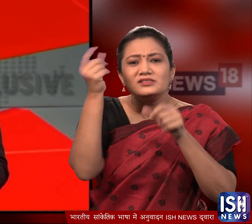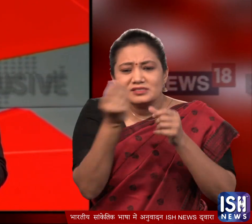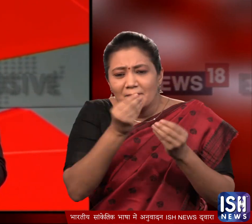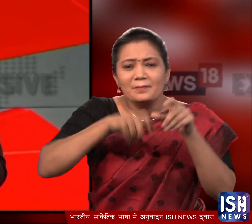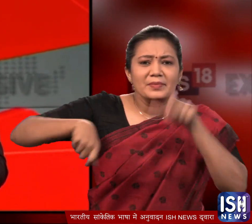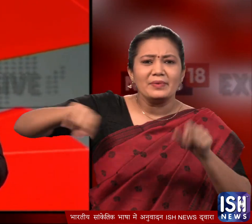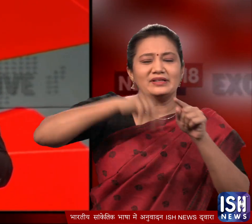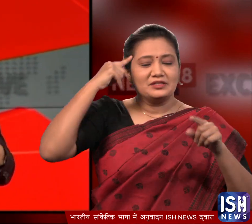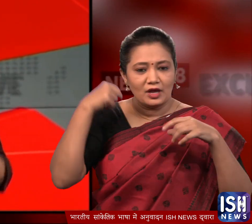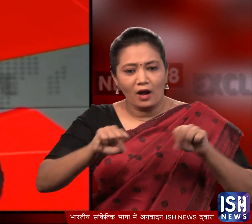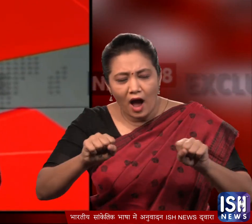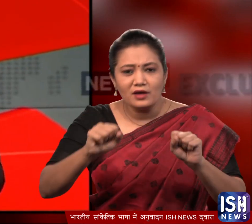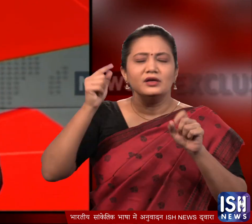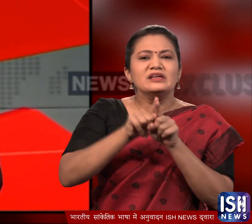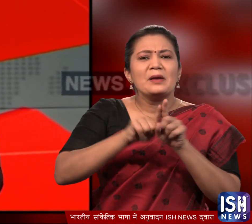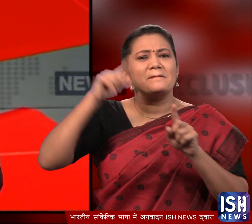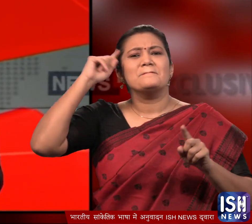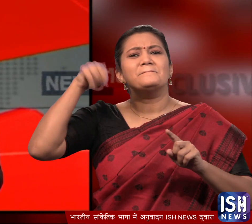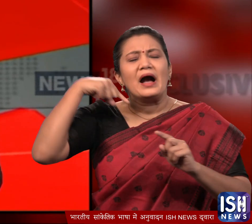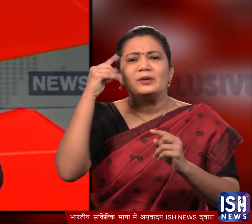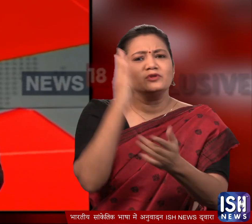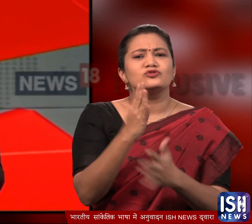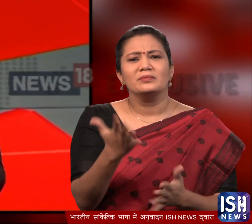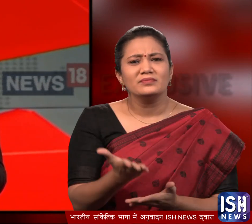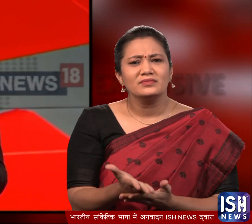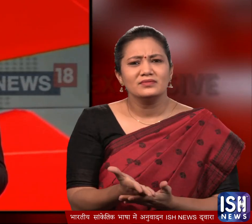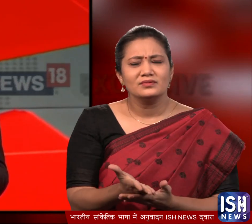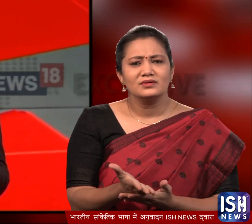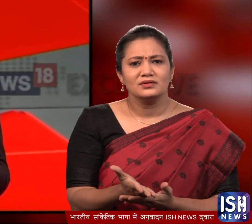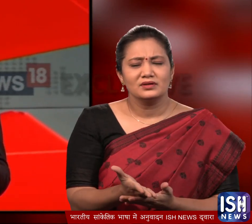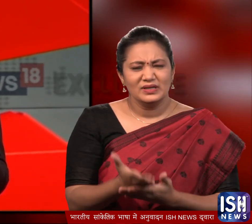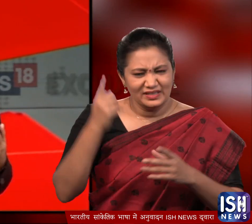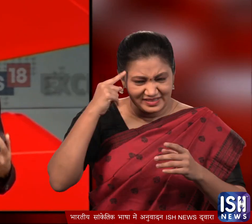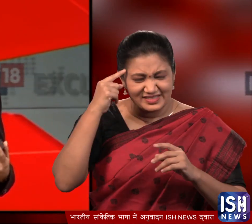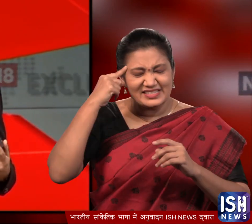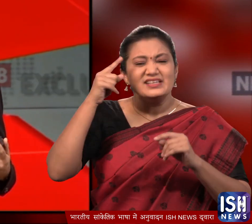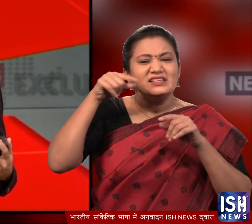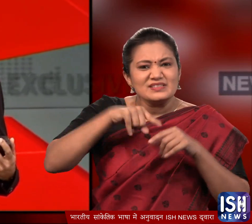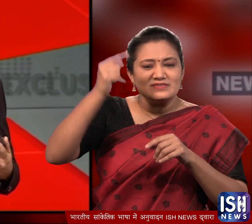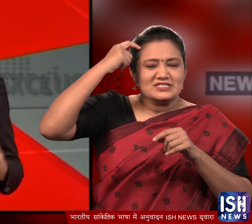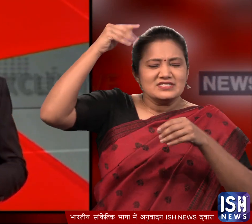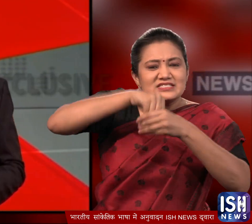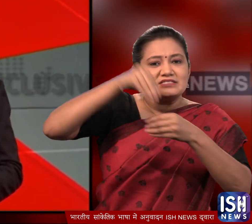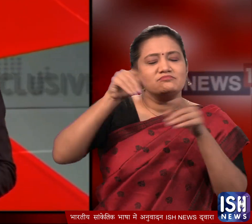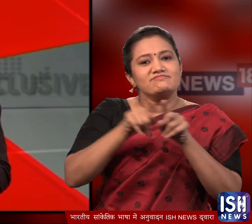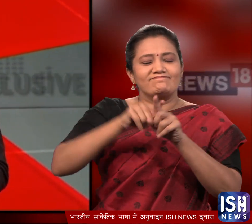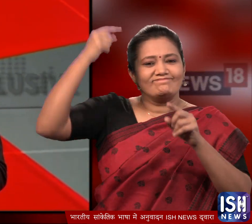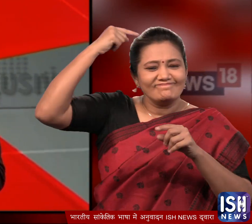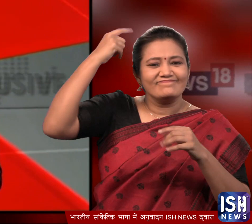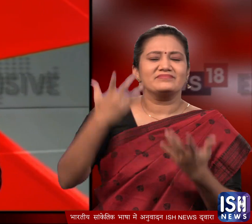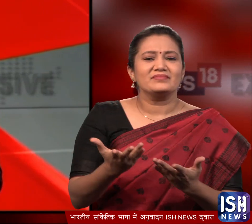में कुछ लोग हैं जो मोटरसाइकिल पर स्टंट का पागलपन बंद करने के लिए तैयार नहीं है। ये सनक दिमाग में ठूस ठूस कर भर गई है